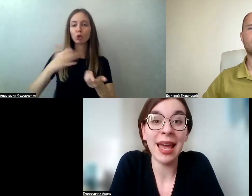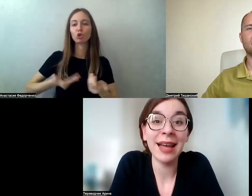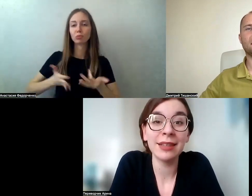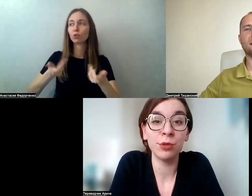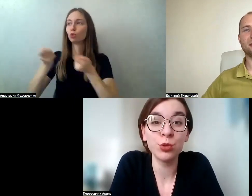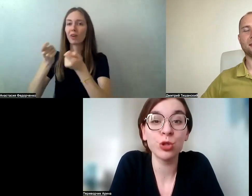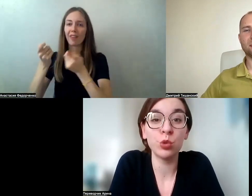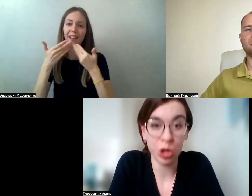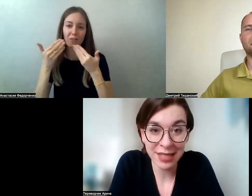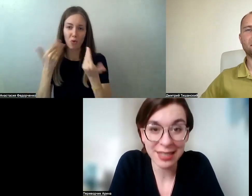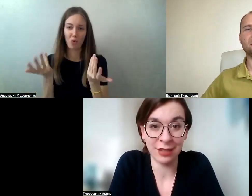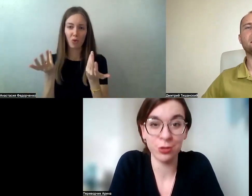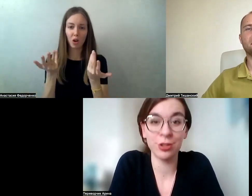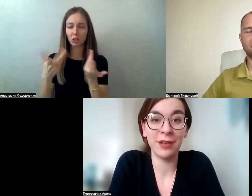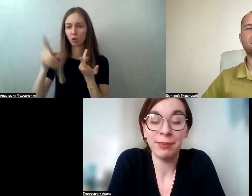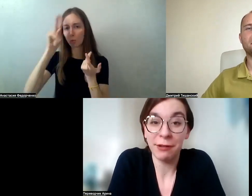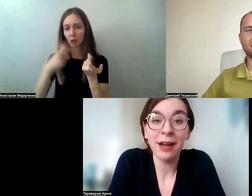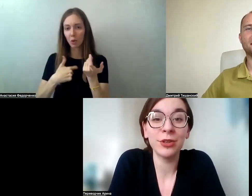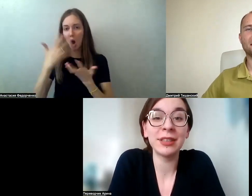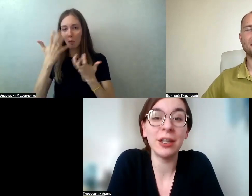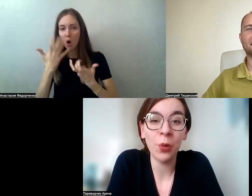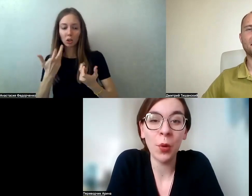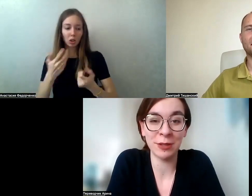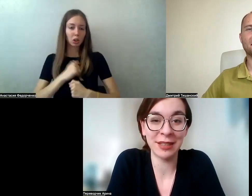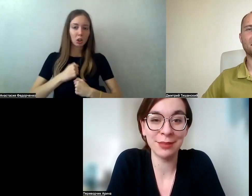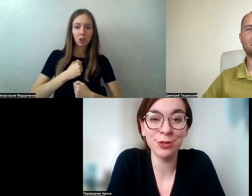И этому нужно учиться. Нужно, и по факту